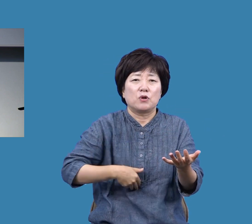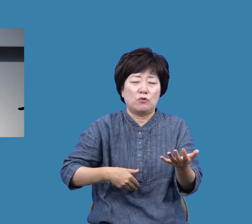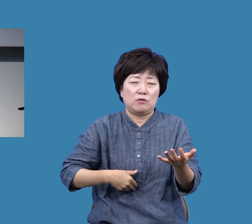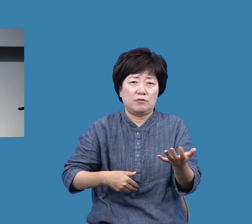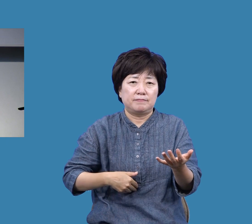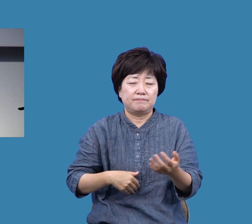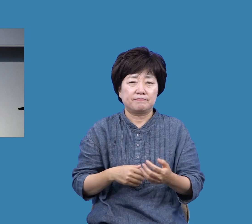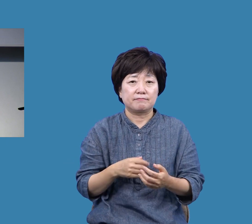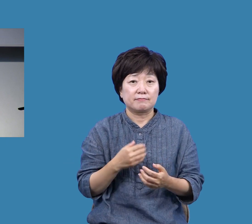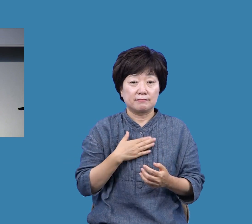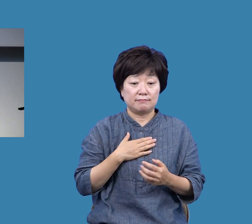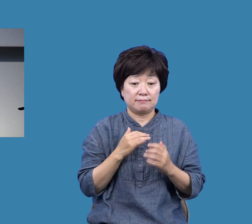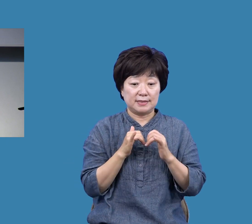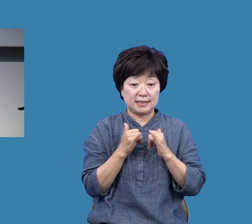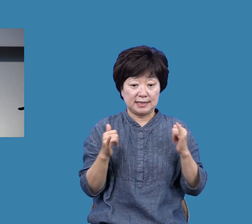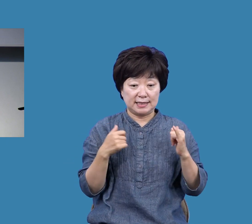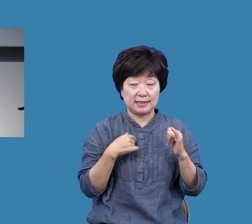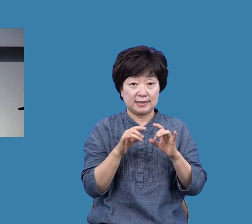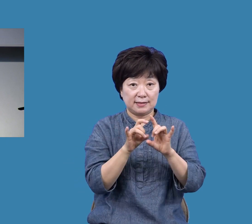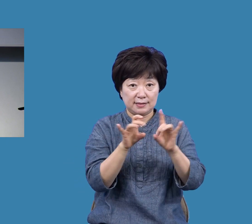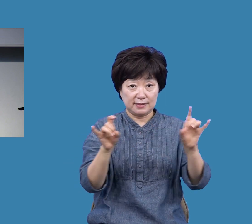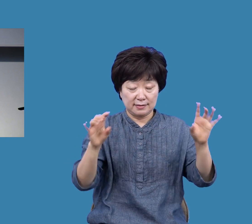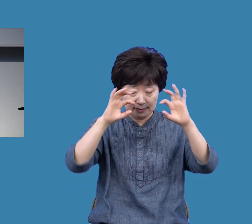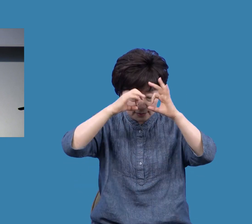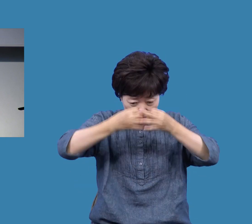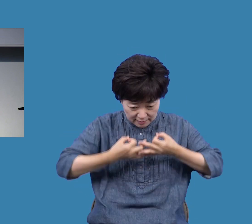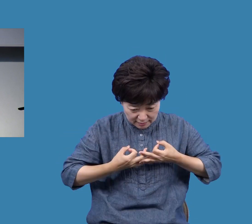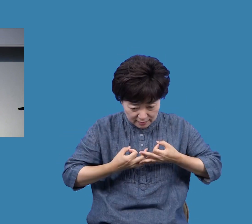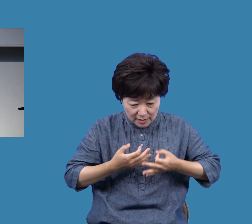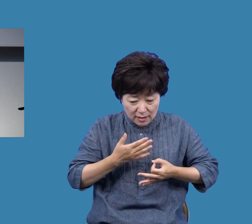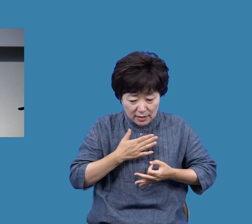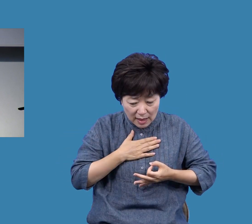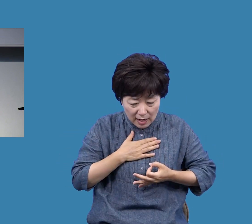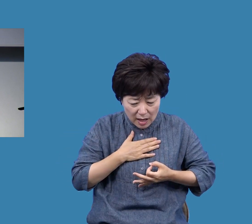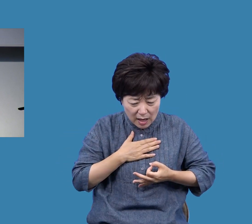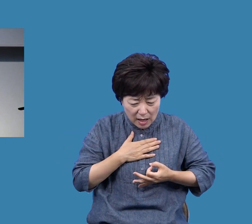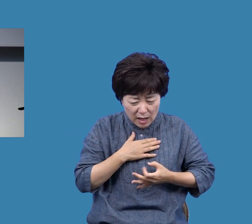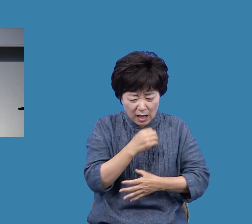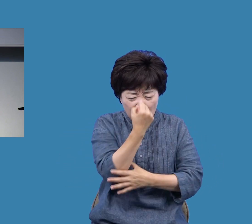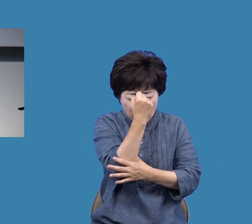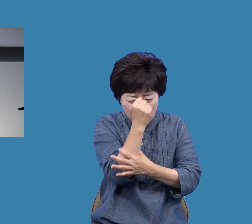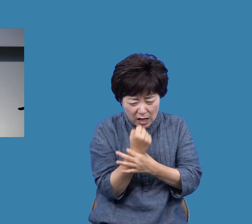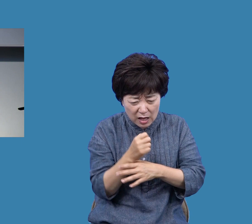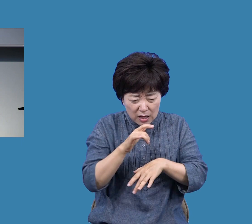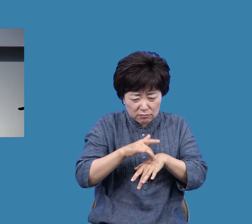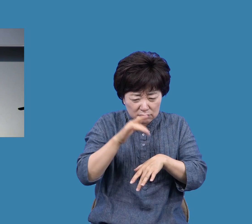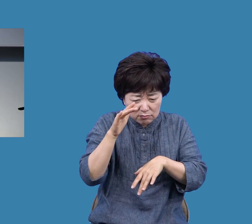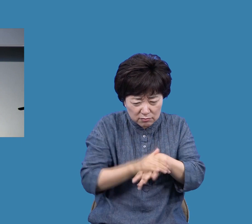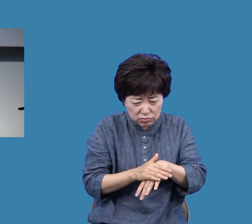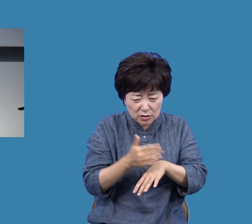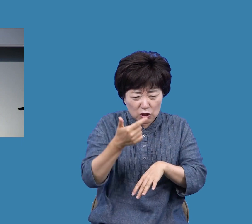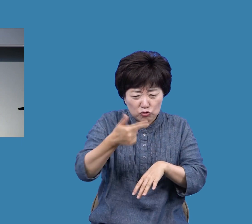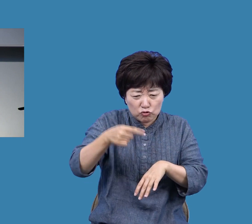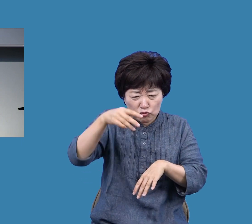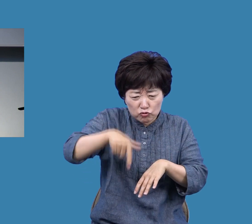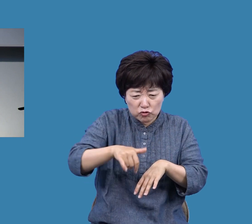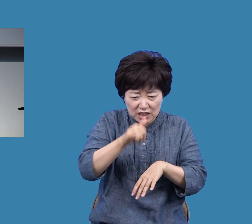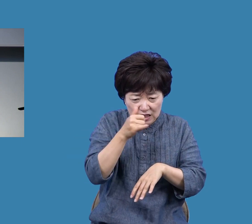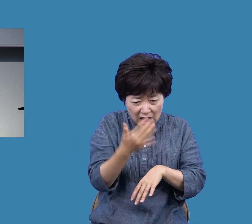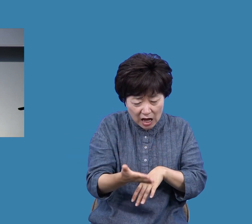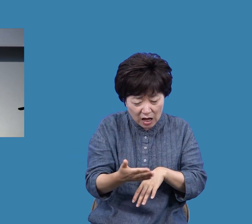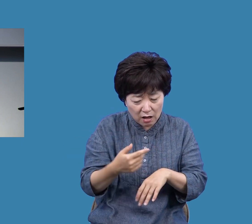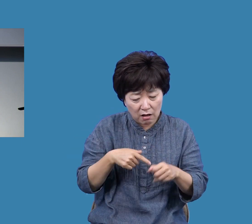여러분 한 사람 한 사람 각자 돌아보십시오. 오늘 나에게 묵은 누룩이 있진 않은가? 내 안에